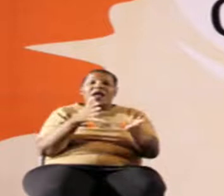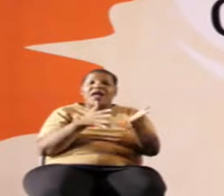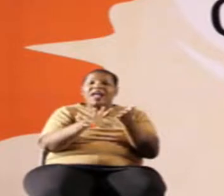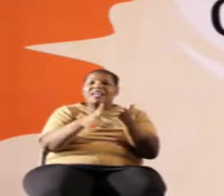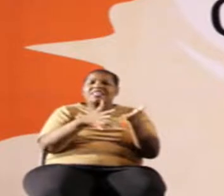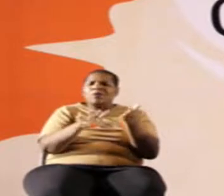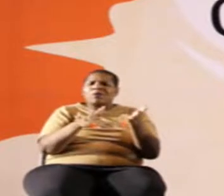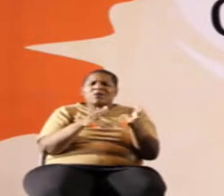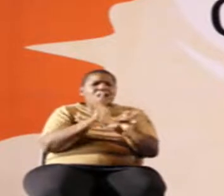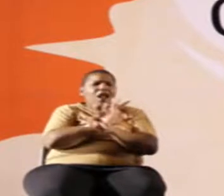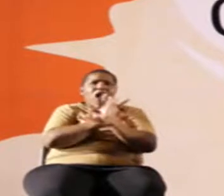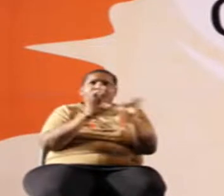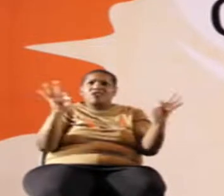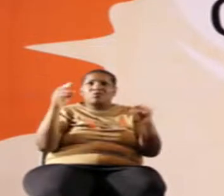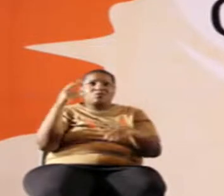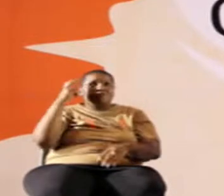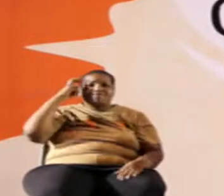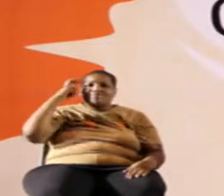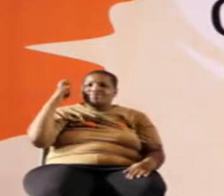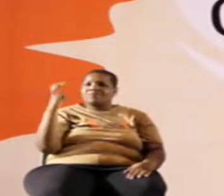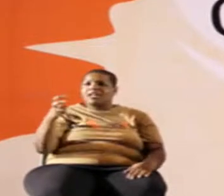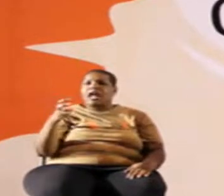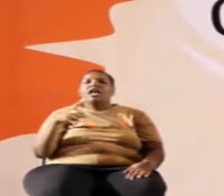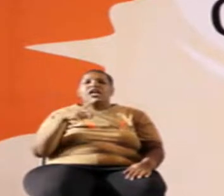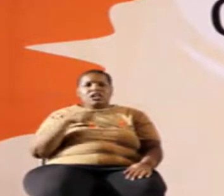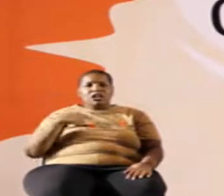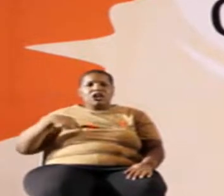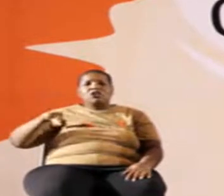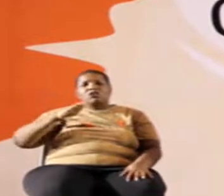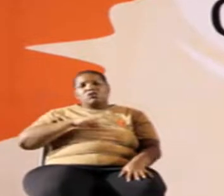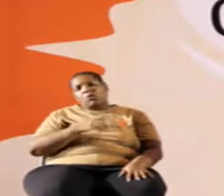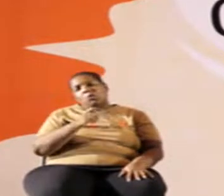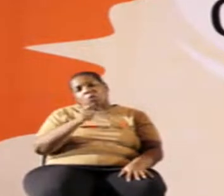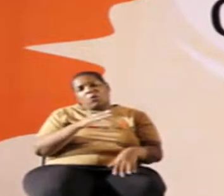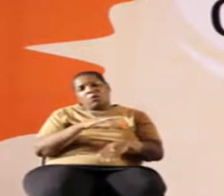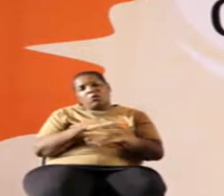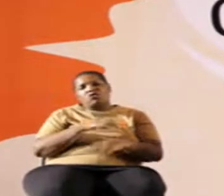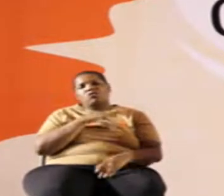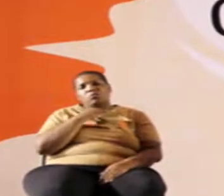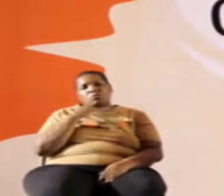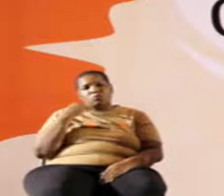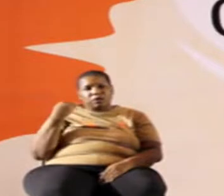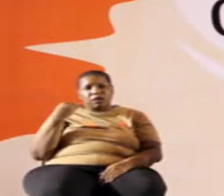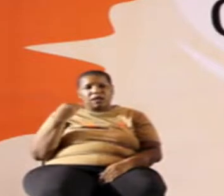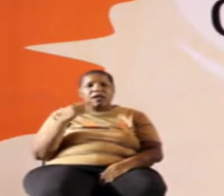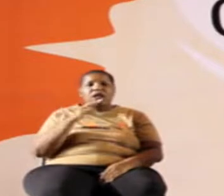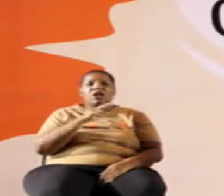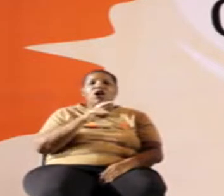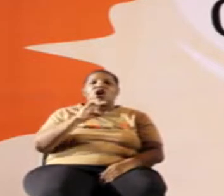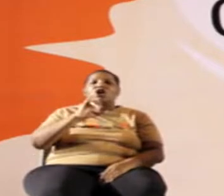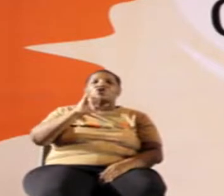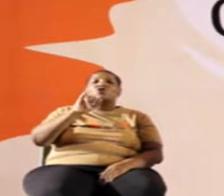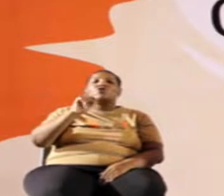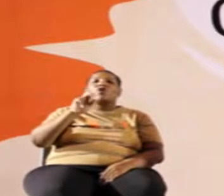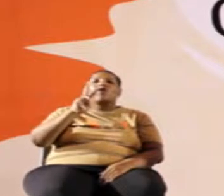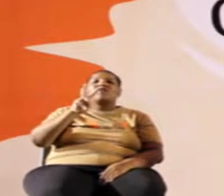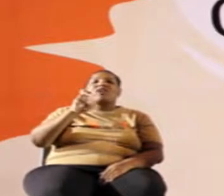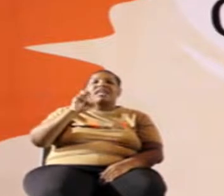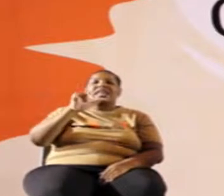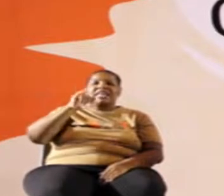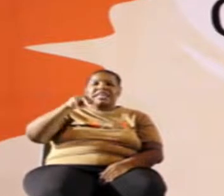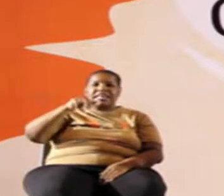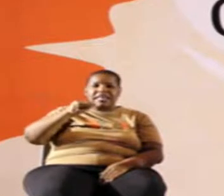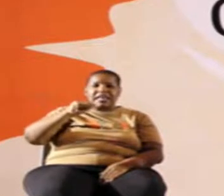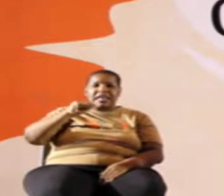acho genial, que esteve entre nós por pouco tempo, que já faleceu há muito tempo, chamada Jovelina Pérola Negra.